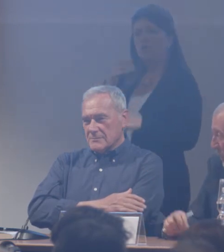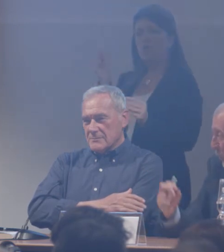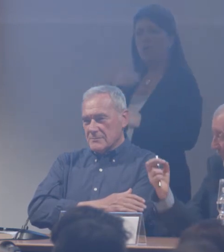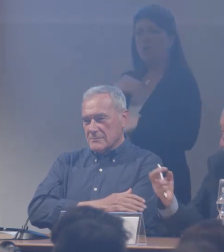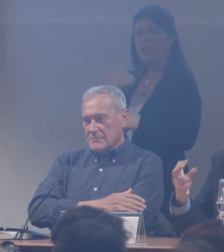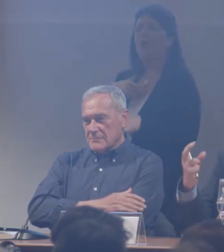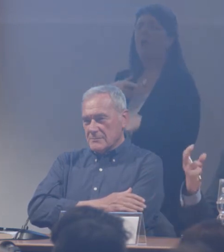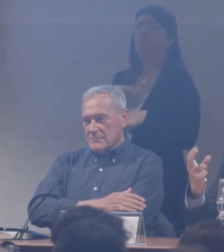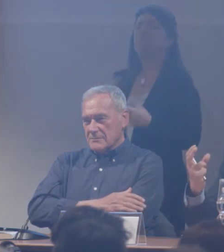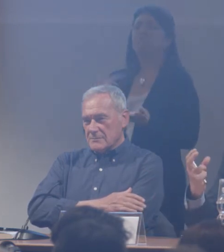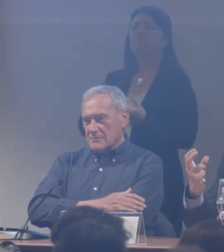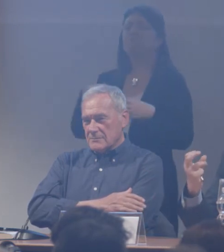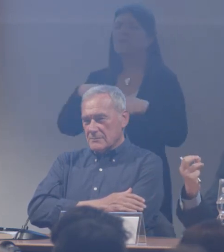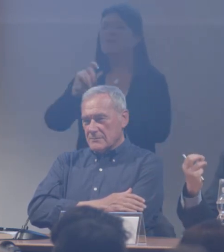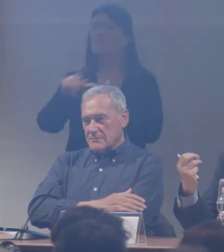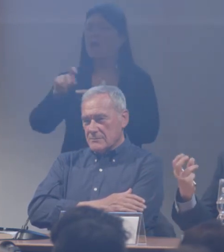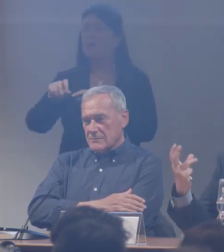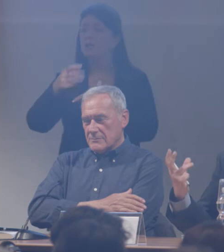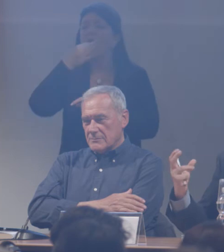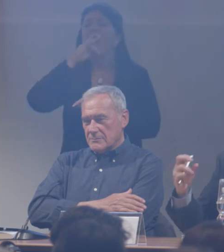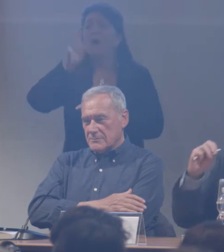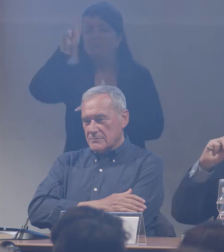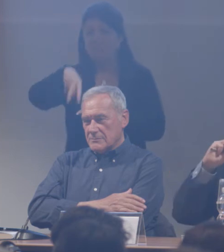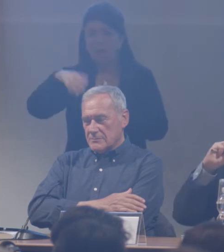testa. Questo è